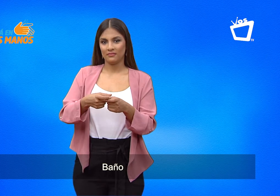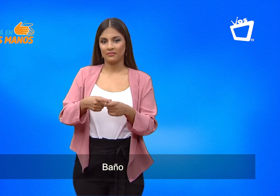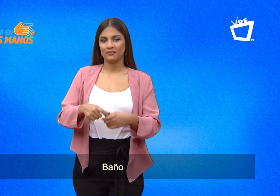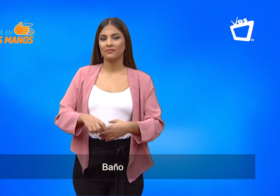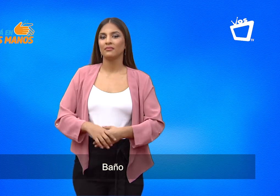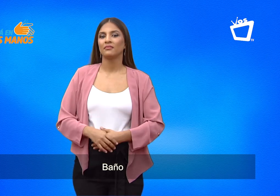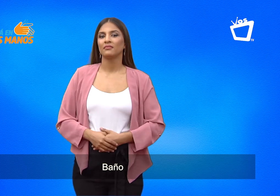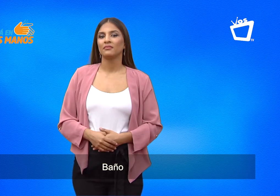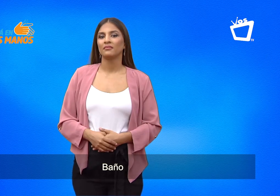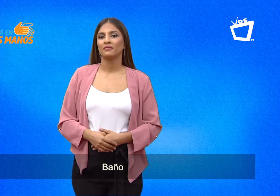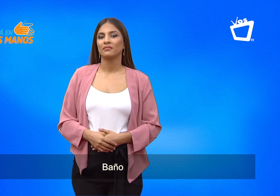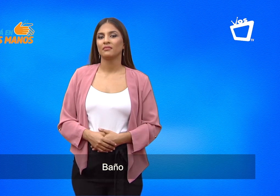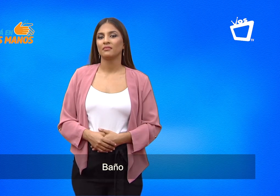Baño.